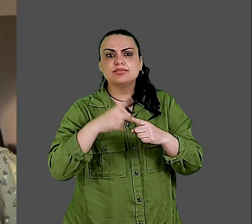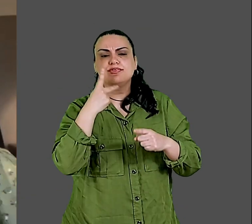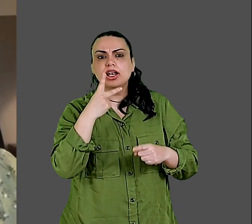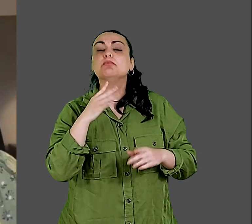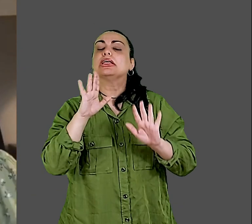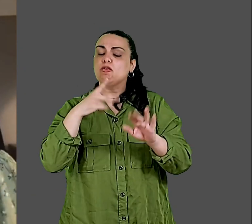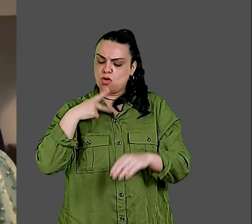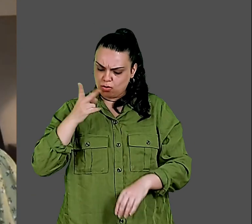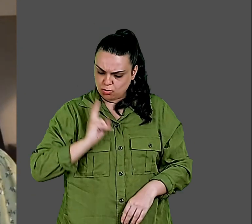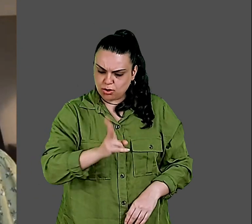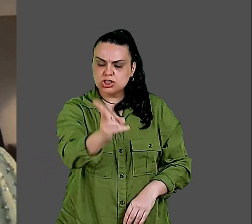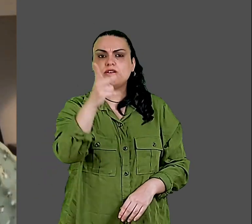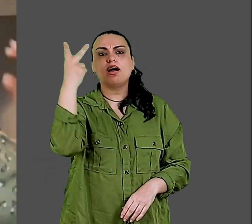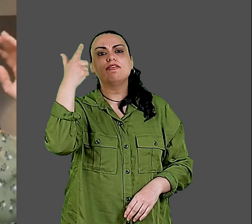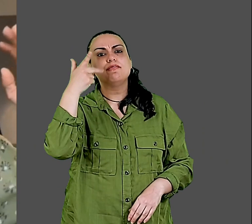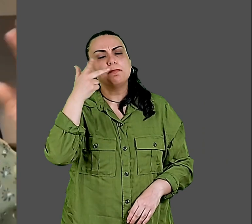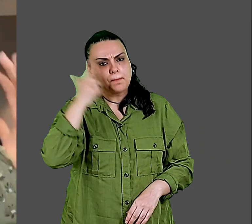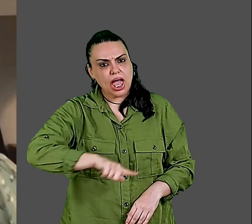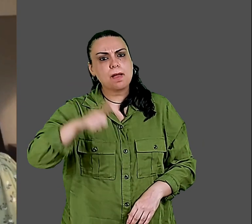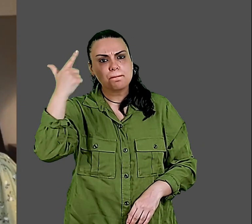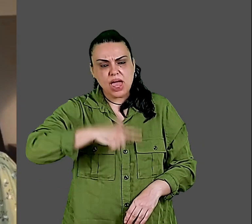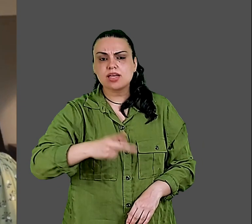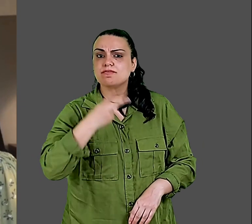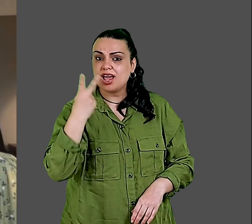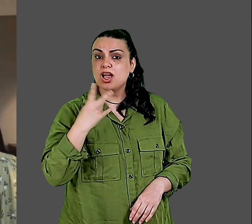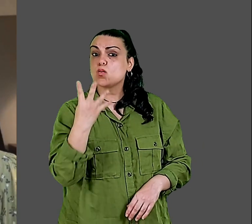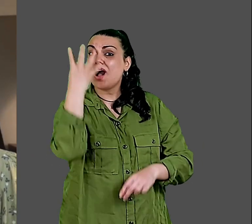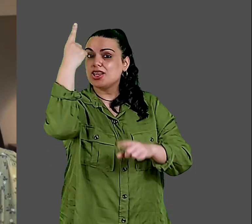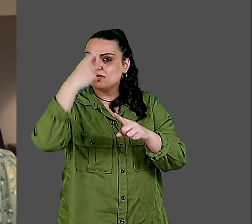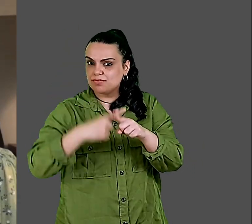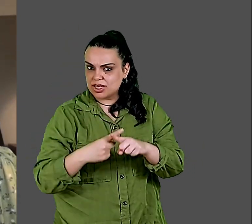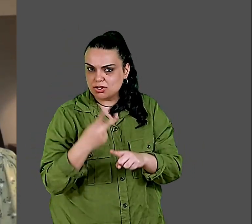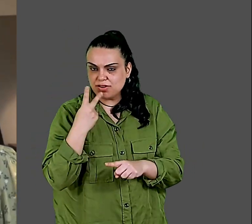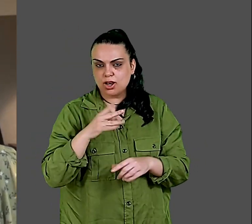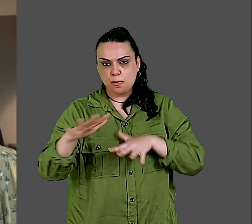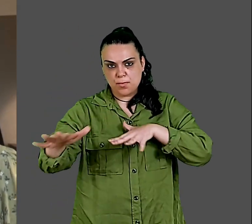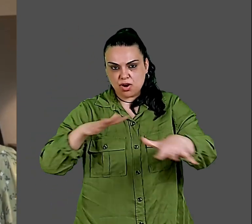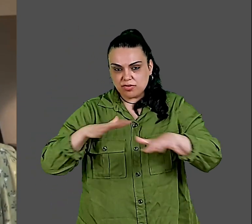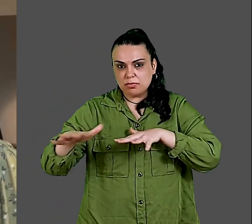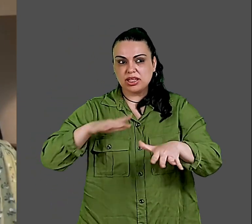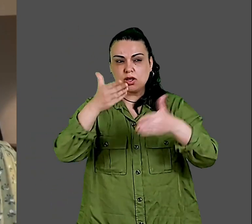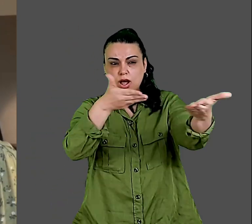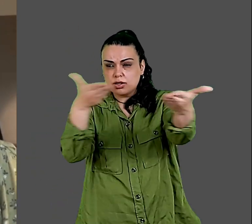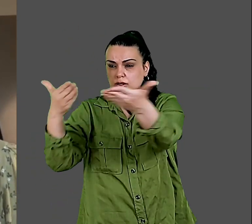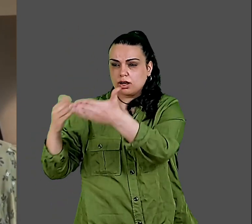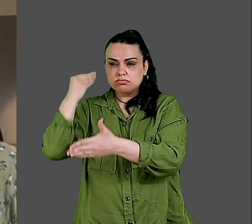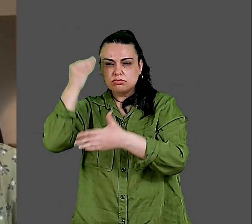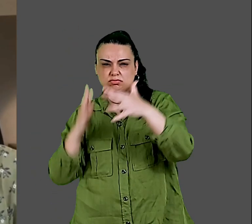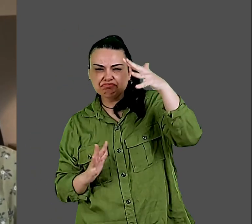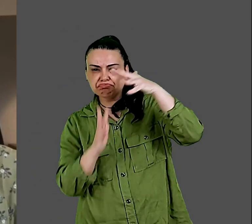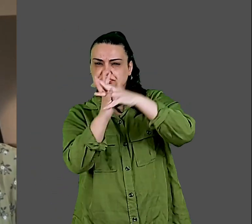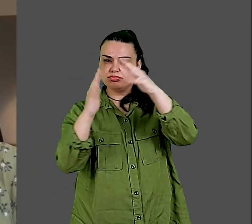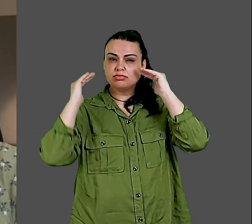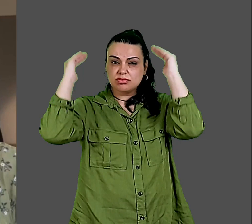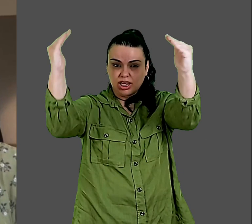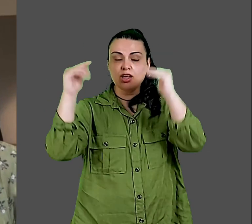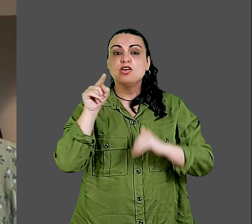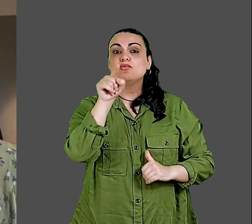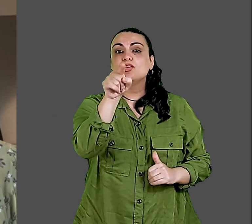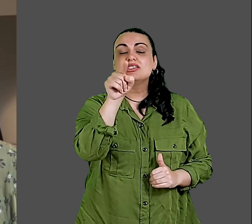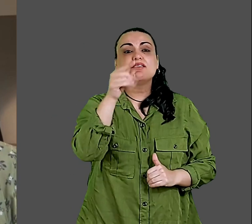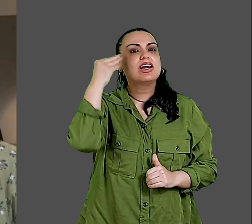Espírito Santo me deu ordem. É a 4ª vez que eu estou falando. Movimentos Chamados à Excelência é isso. Você vai começar a desfrutar de